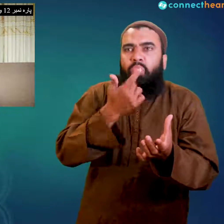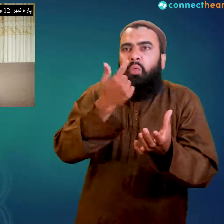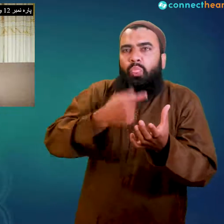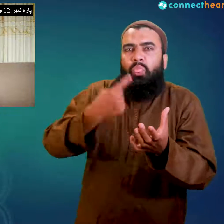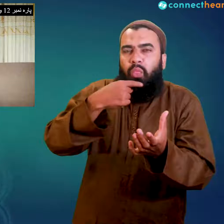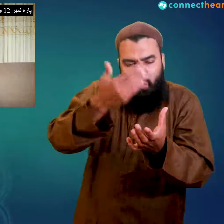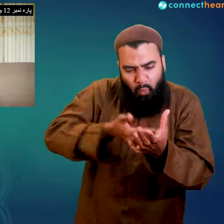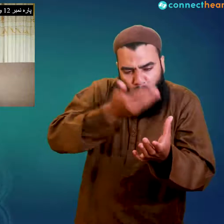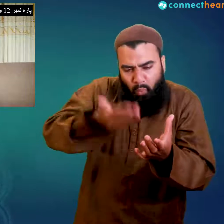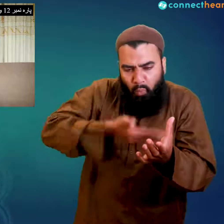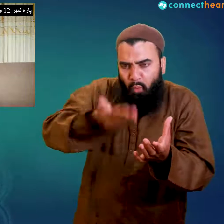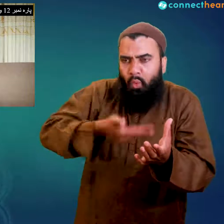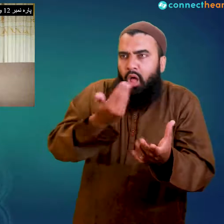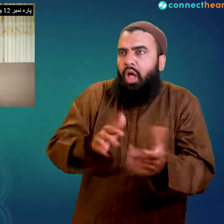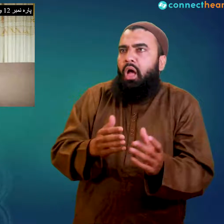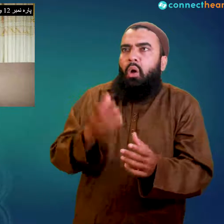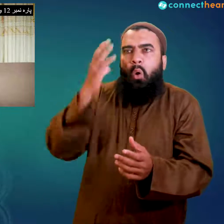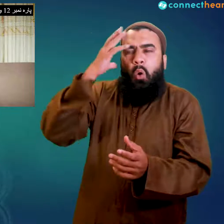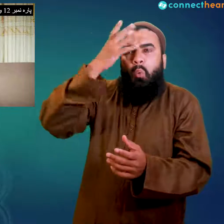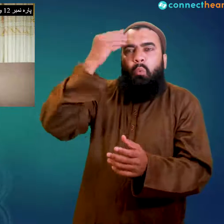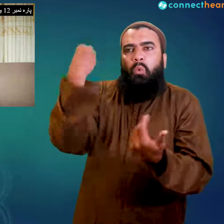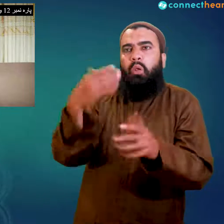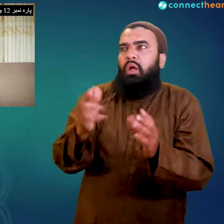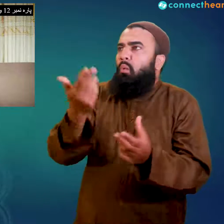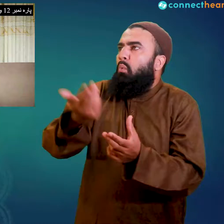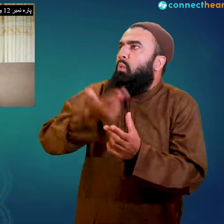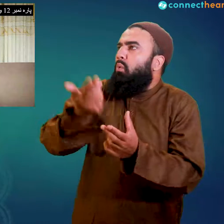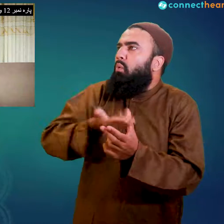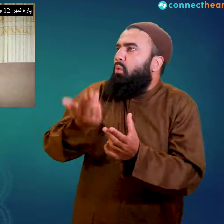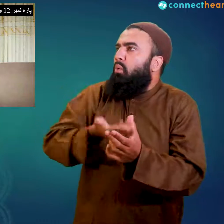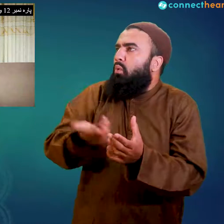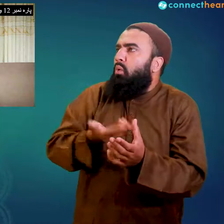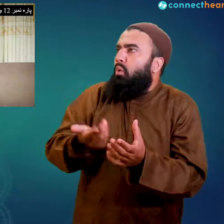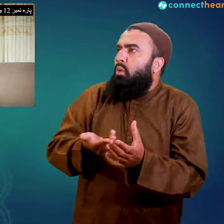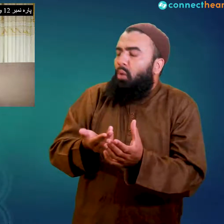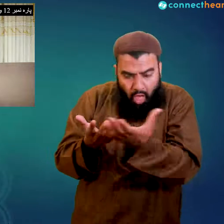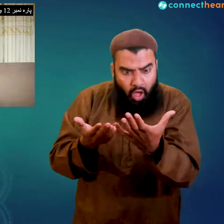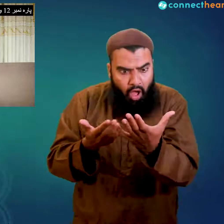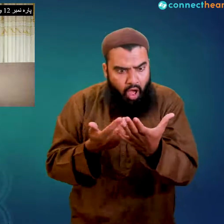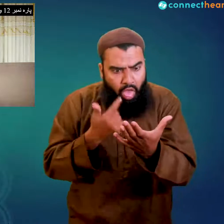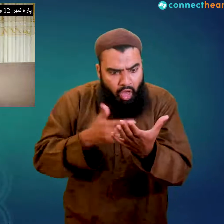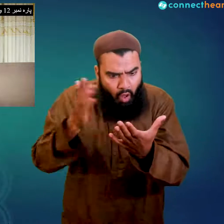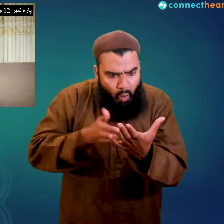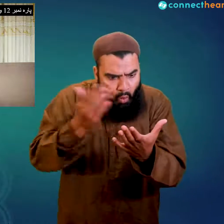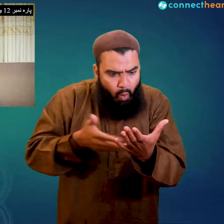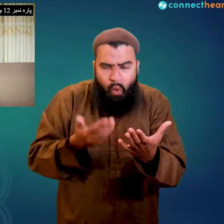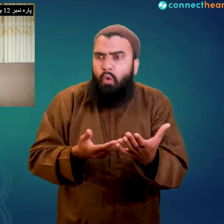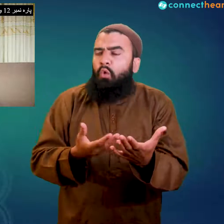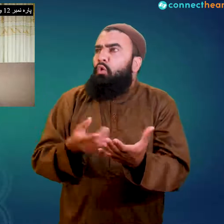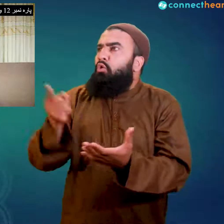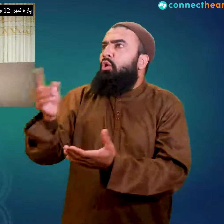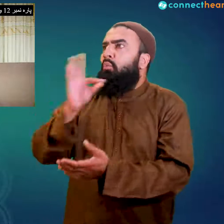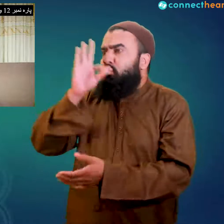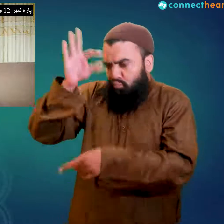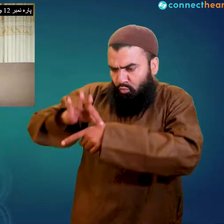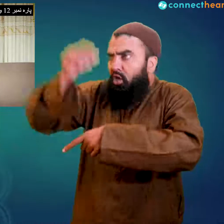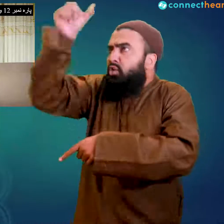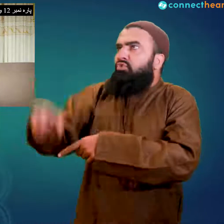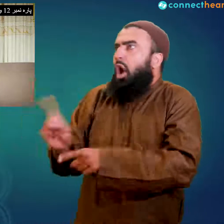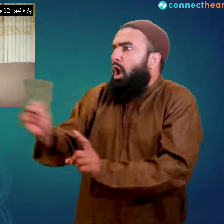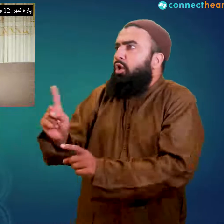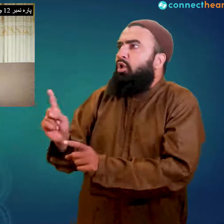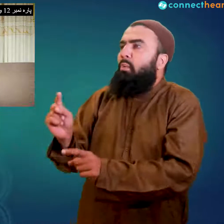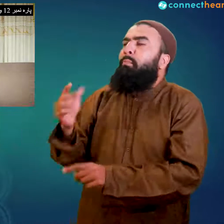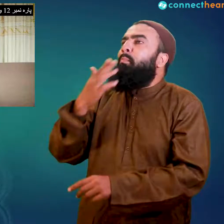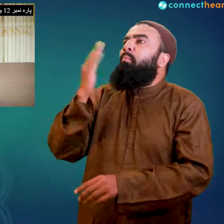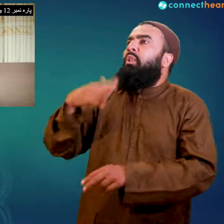کو قید خانے میں ڈال دیا گیا، اور قید خانے میں ان کے قید کے جو ساتھی تھے انہوں نے ایک خواب دیکھا جو انہوں نے یوسف علیہ السلام کے